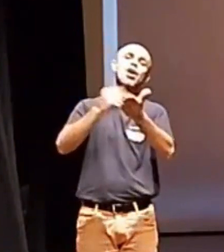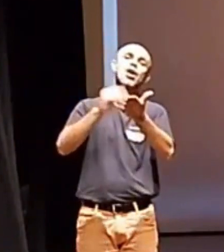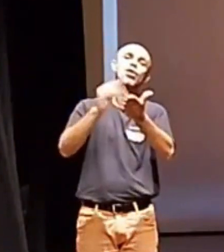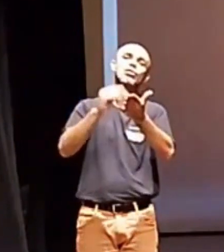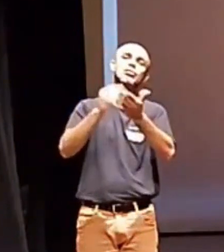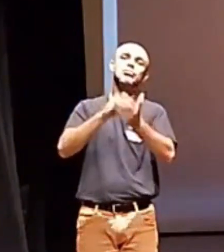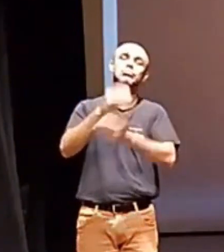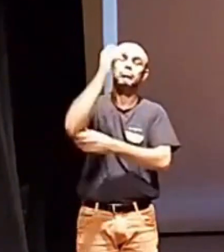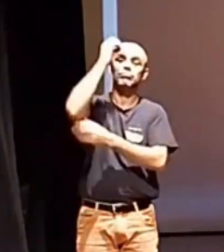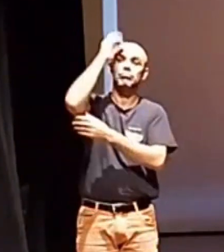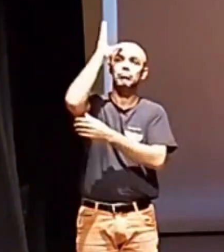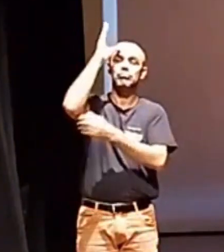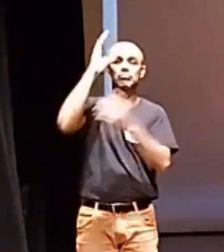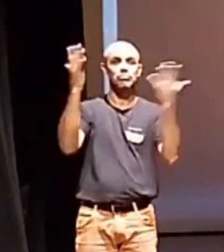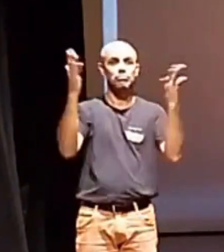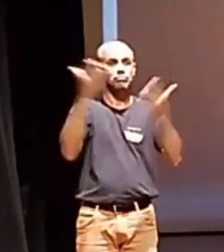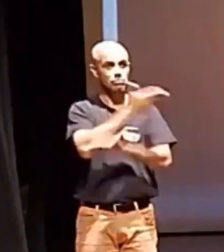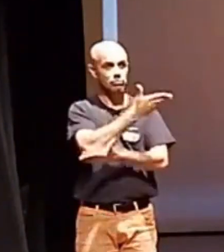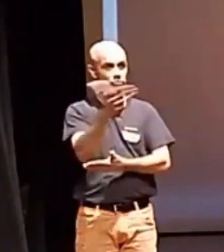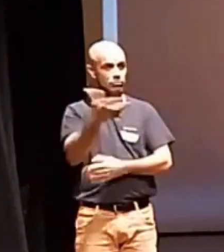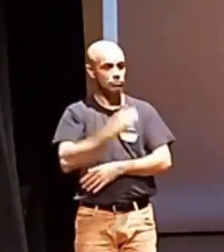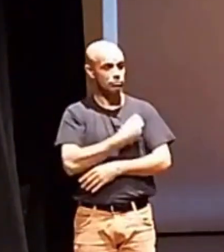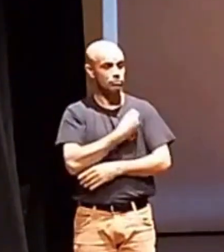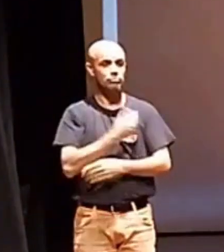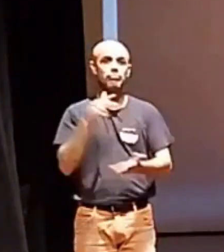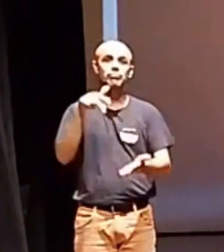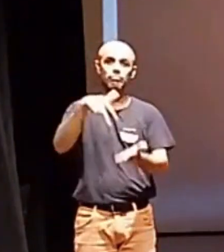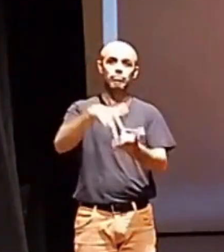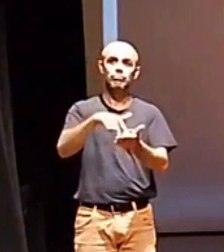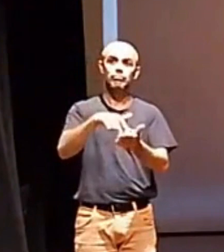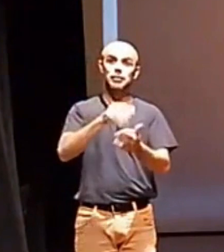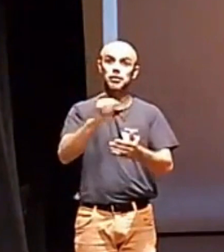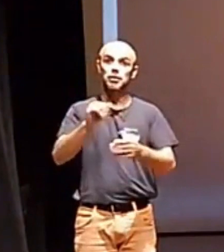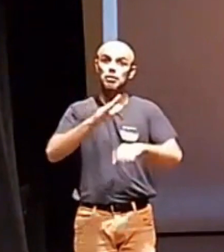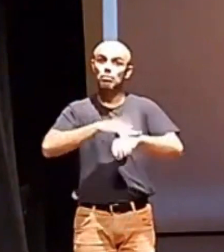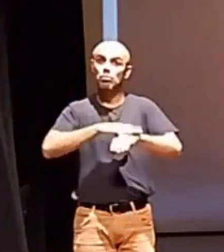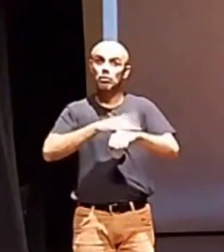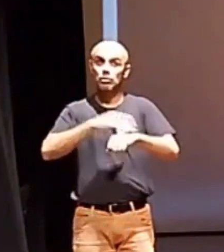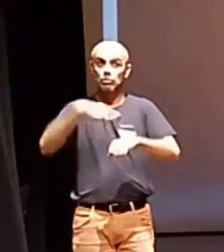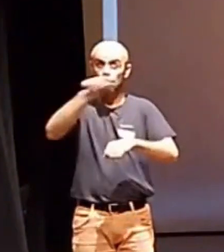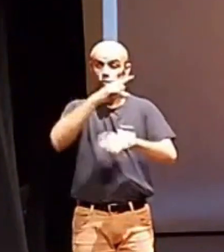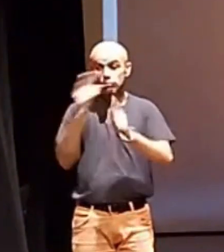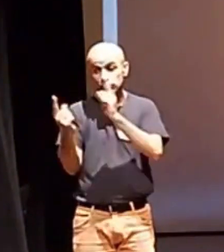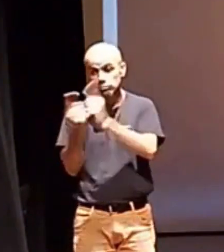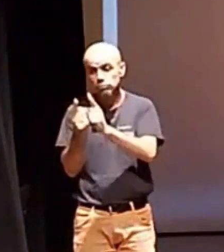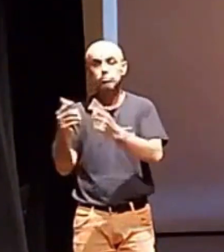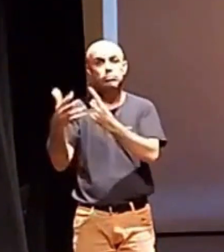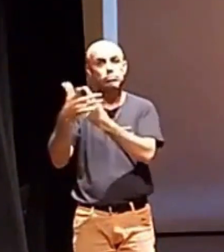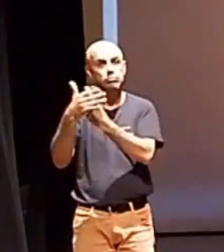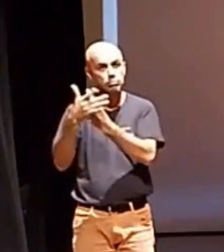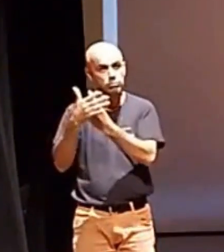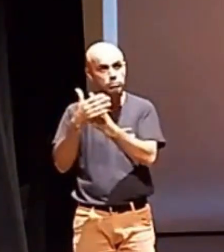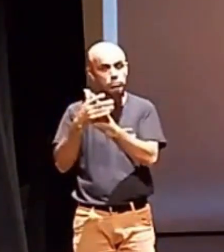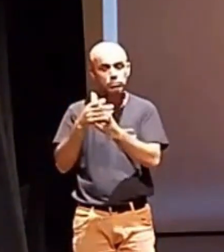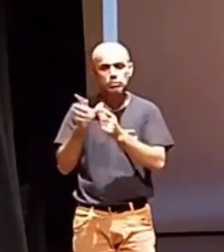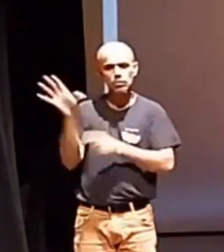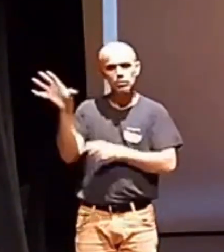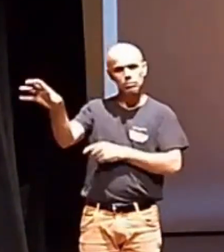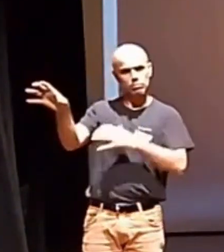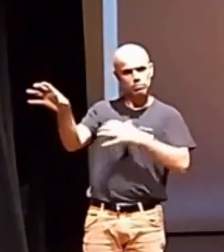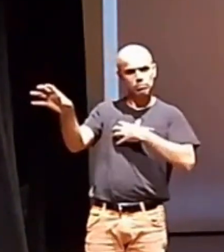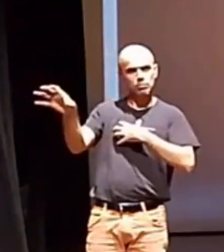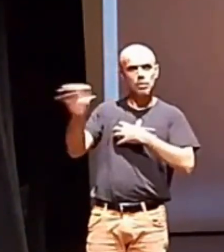É por isso que eu parabenizo todos vocês por estarem aqui, porque se em algum momento vocês forem atender um paciente numa situação dessa,